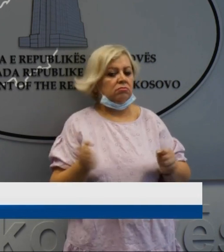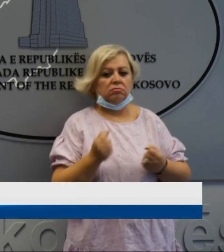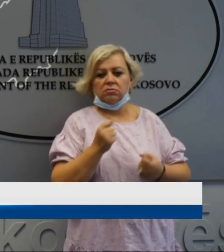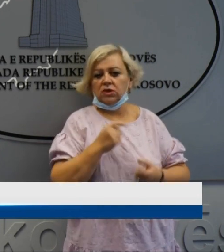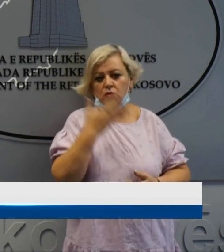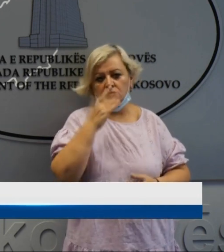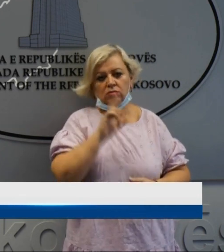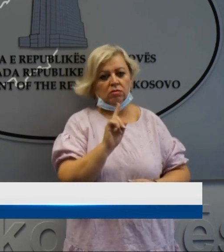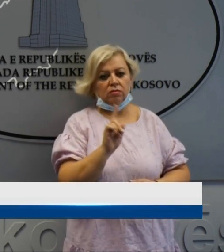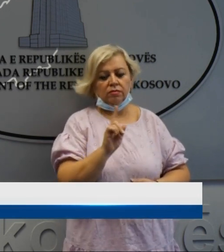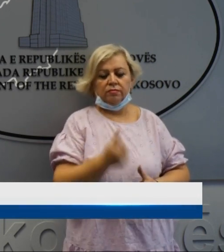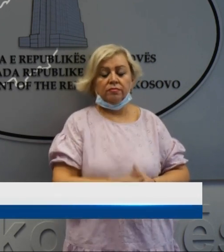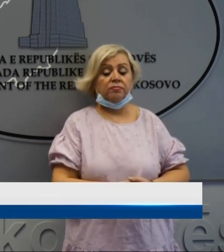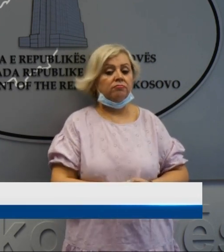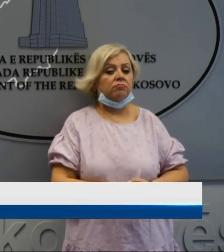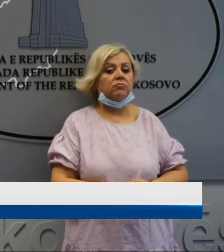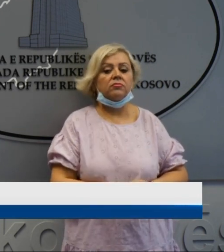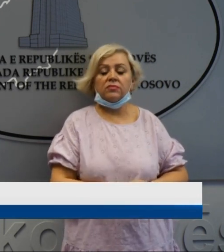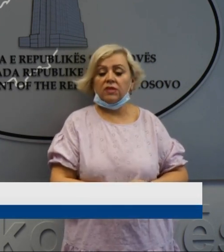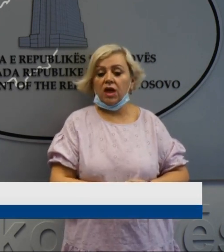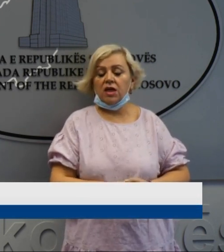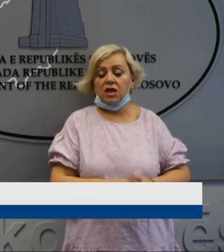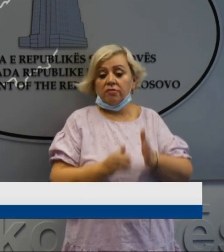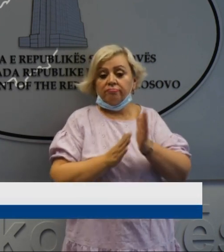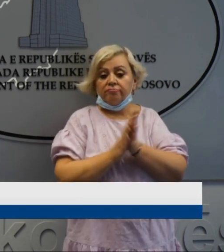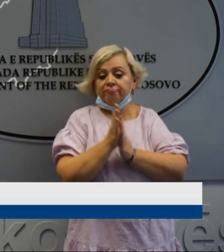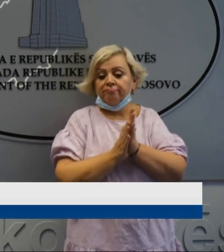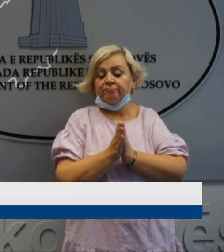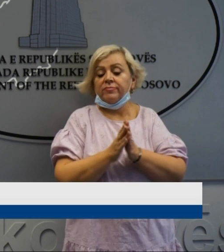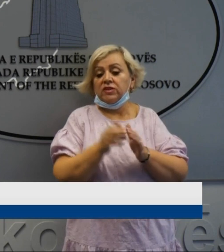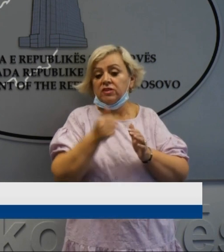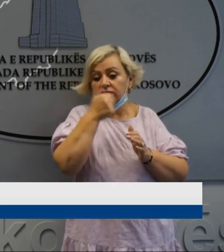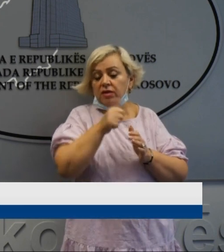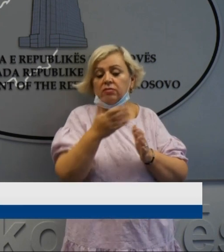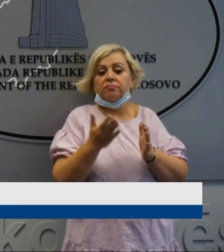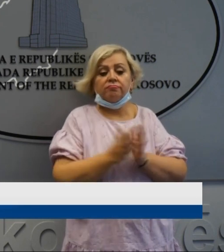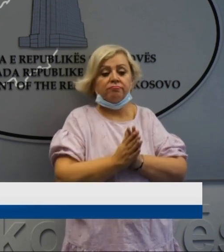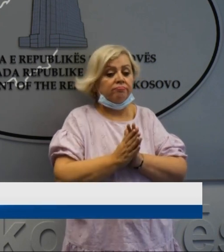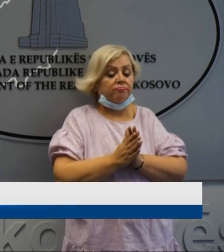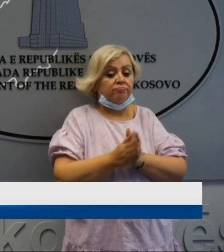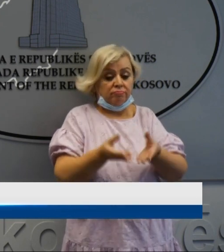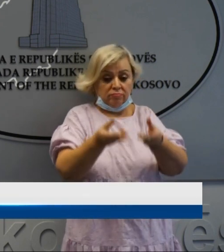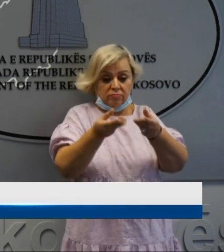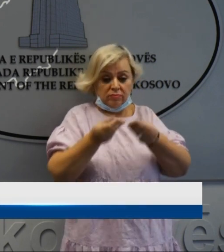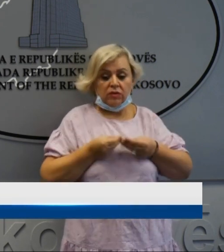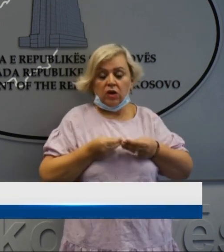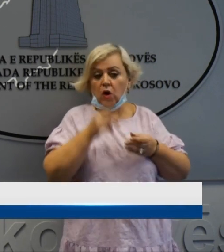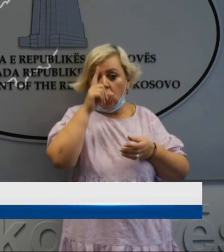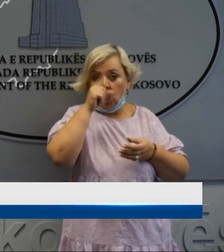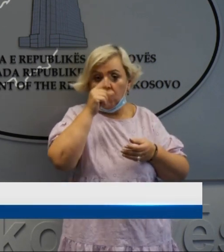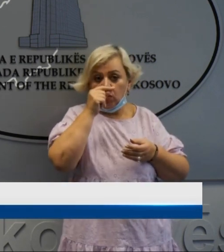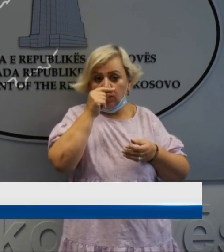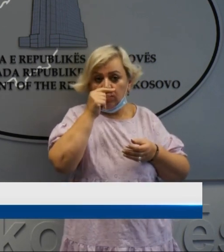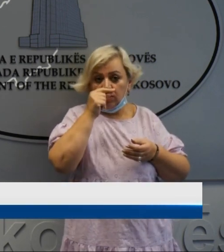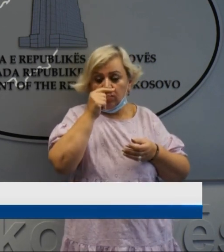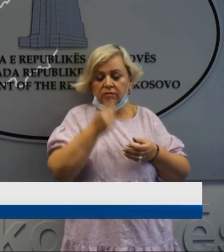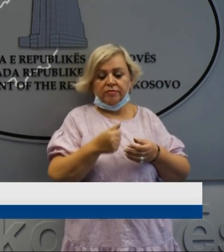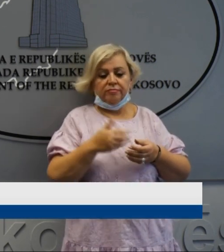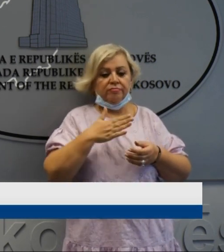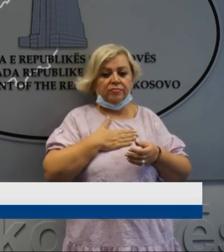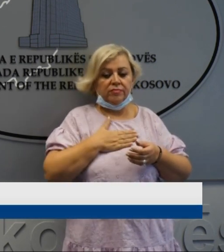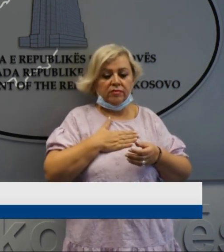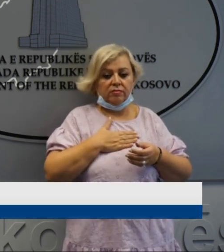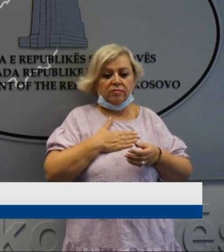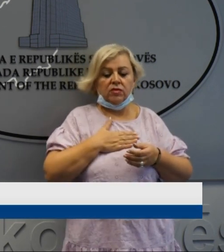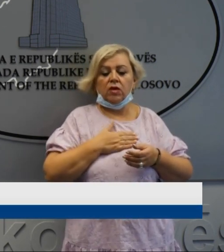sukses kësaj betaje. Mirë po, për çdo kërkesë të cilën e kanë bërë dhe e bëjnë komunat respektive, ne